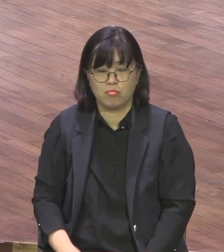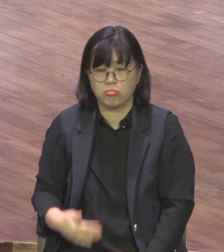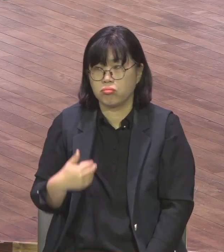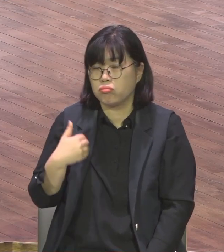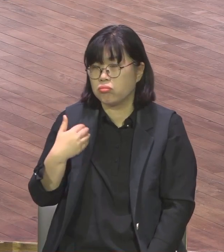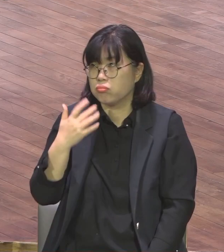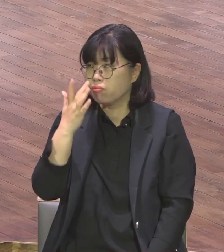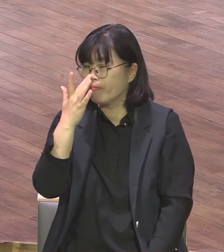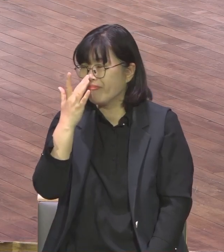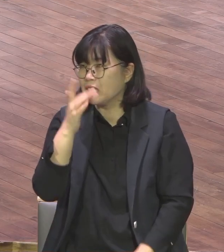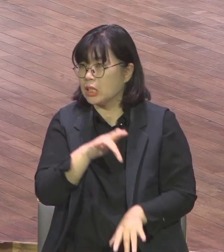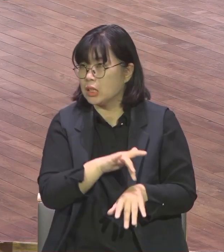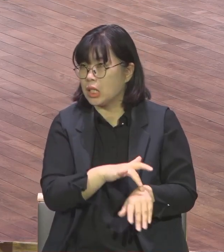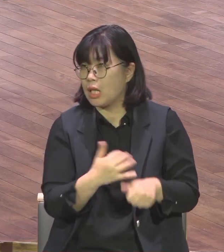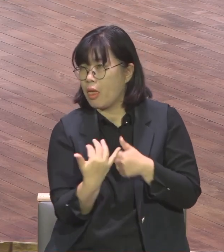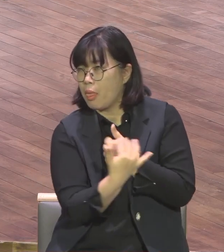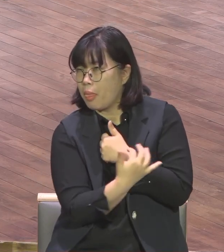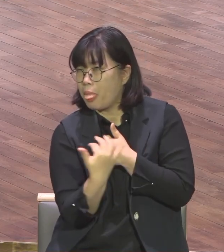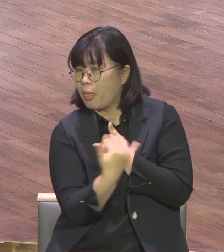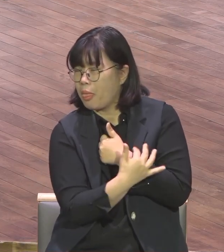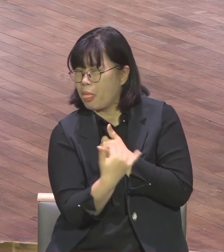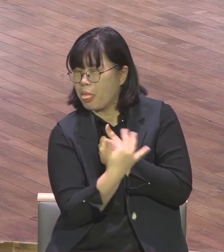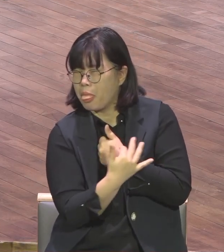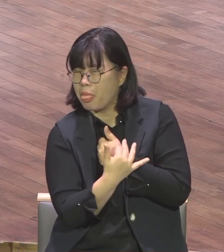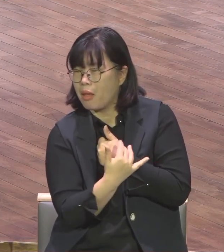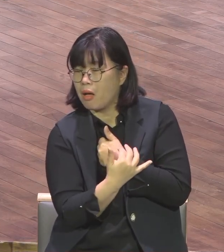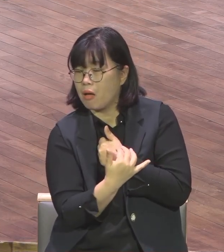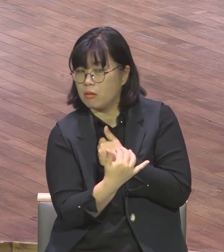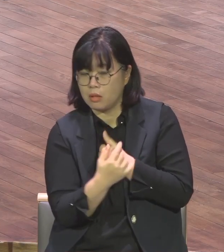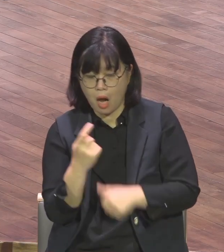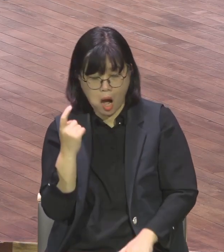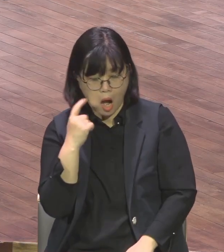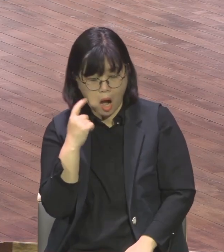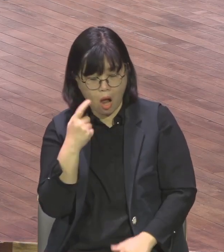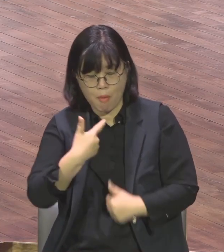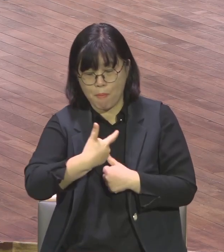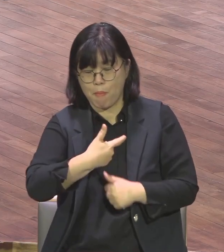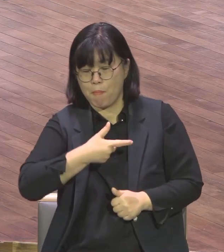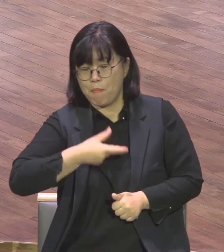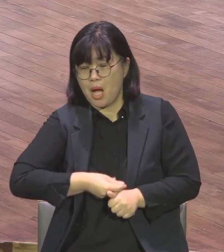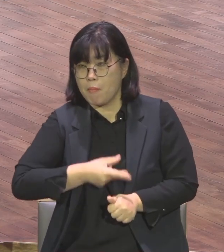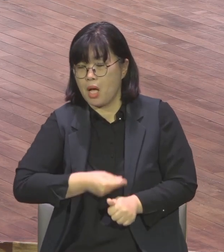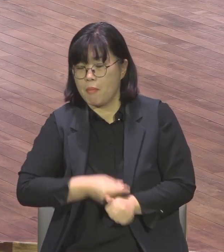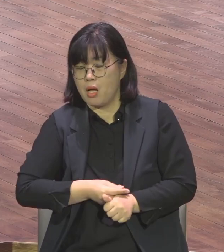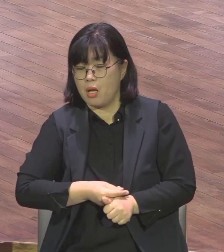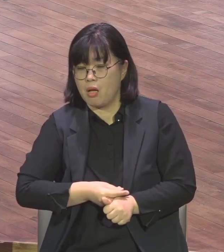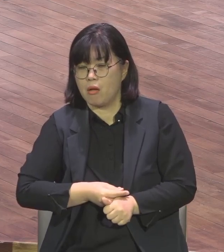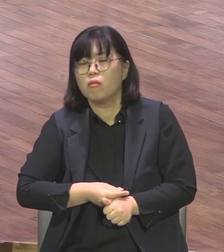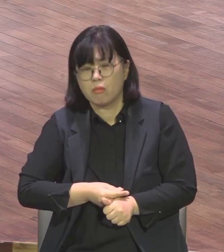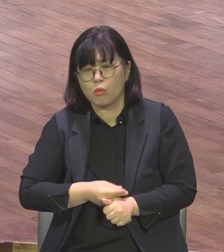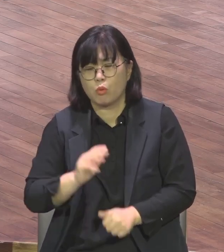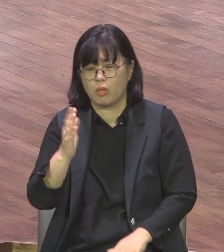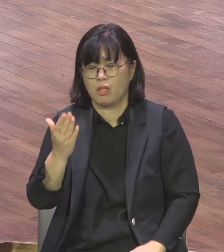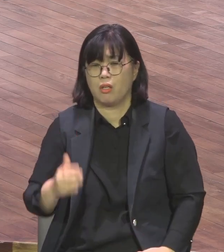몰라요. 계속 거짓령을 신분을 하면서도 본인이 거짓령이 들어왔는지도 몰라요.